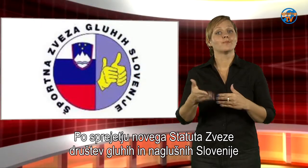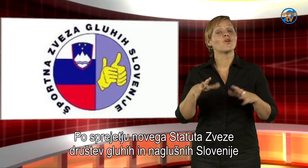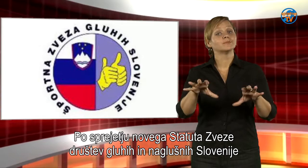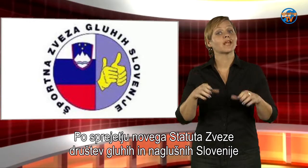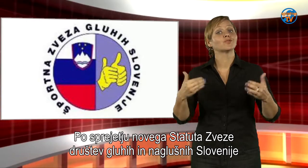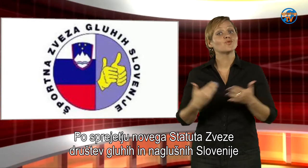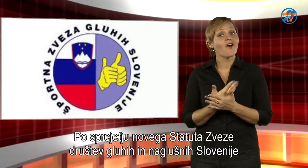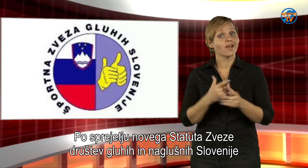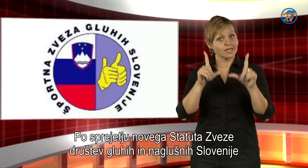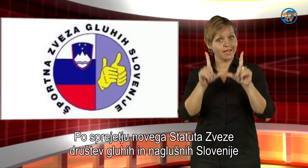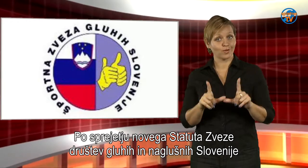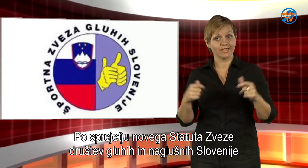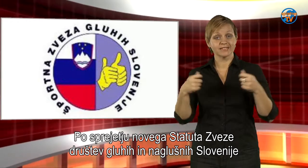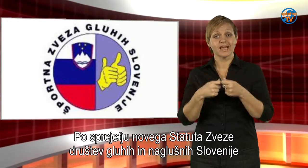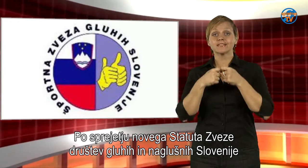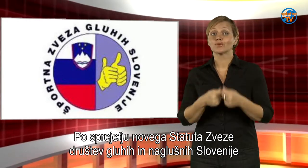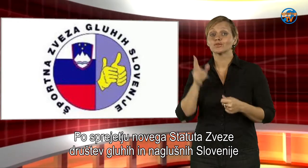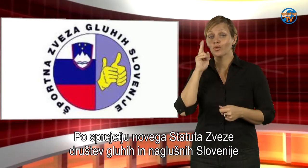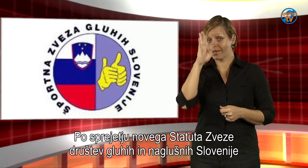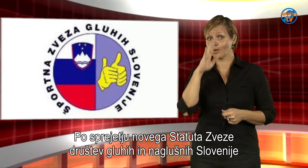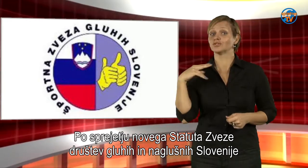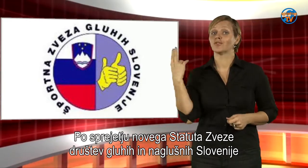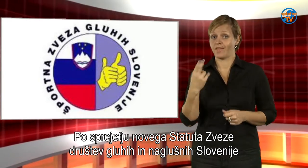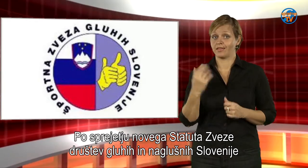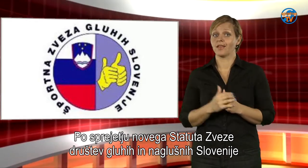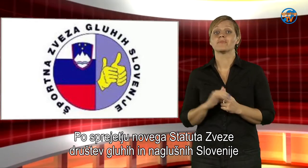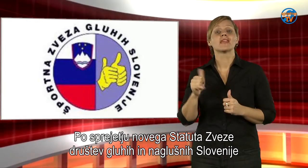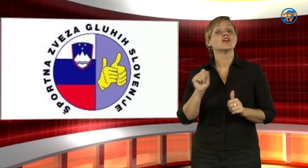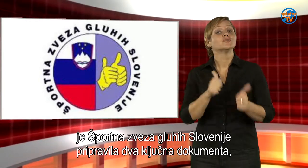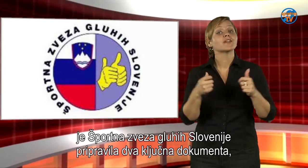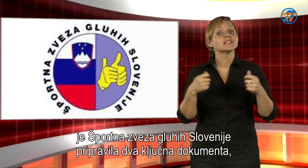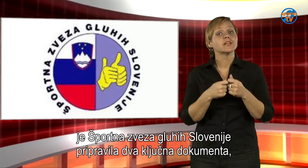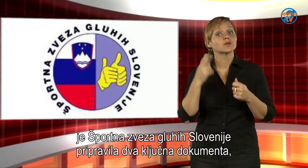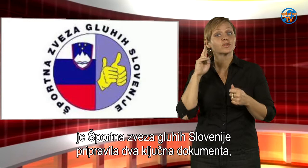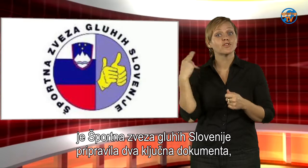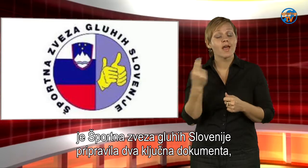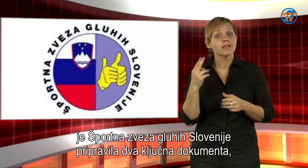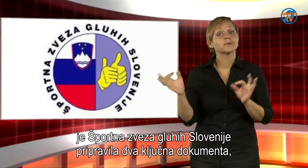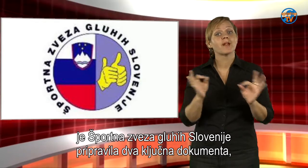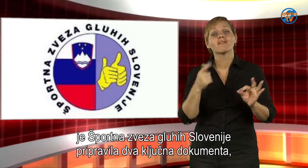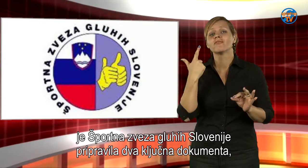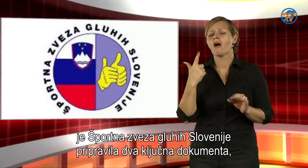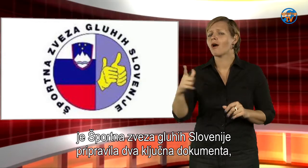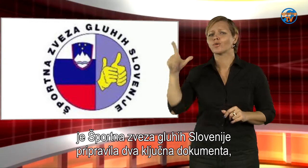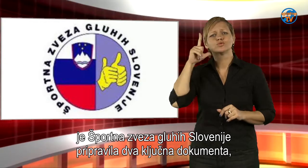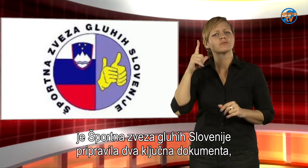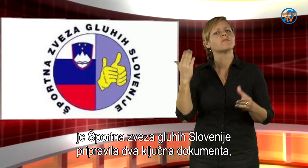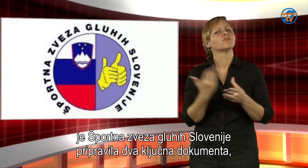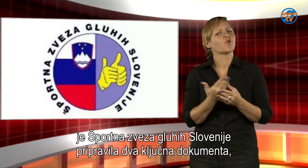Po sprejetju novega statuta Zveze društev gluhih in naglušnih Slovenije je Športna zveza gluhih Slovenije pripravila dva